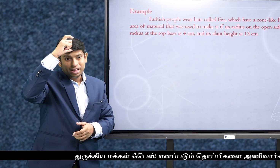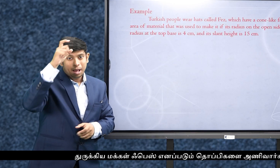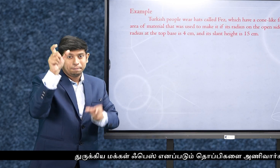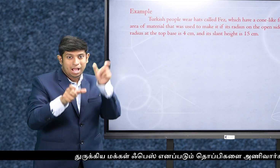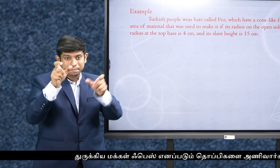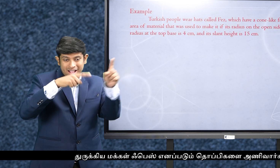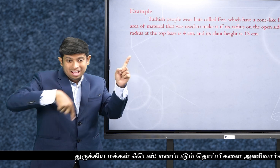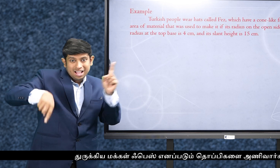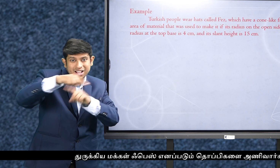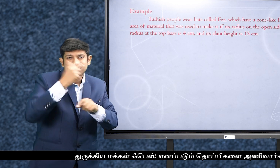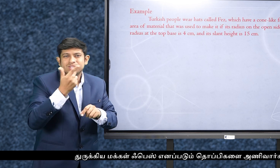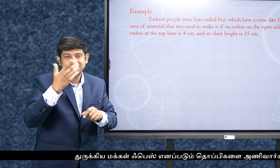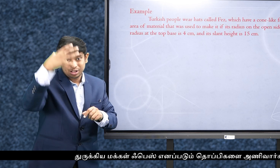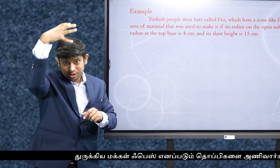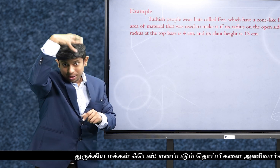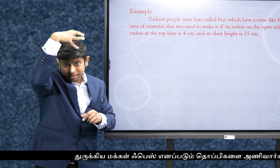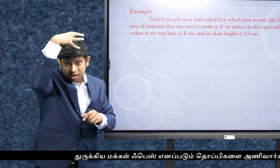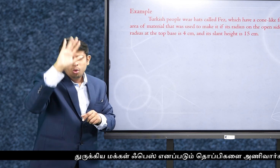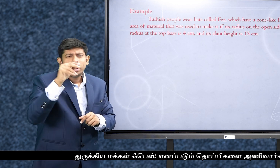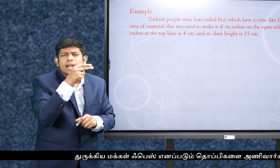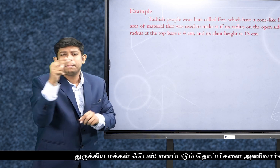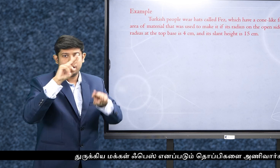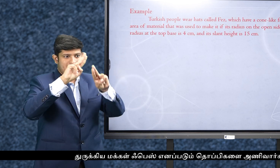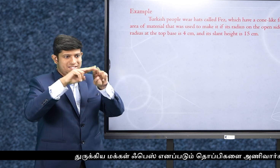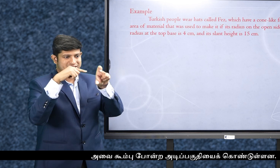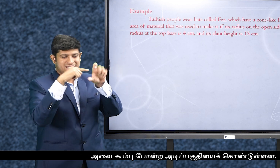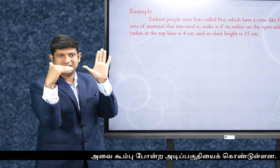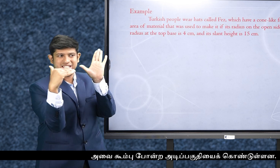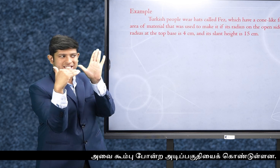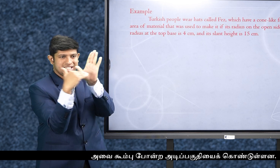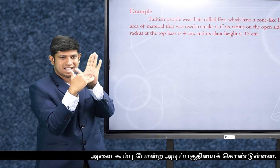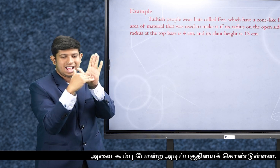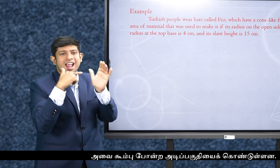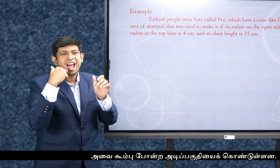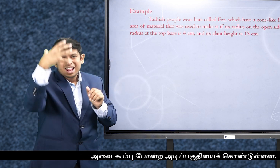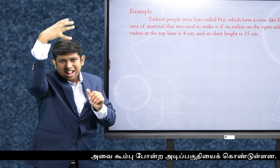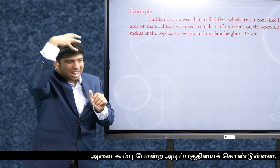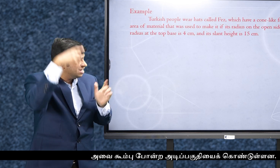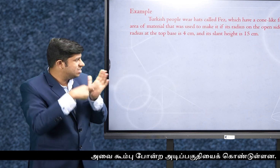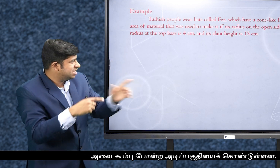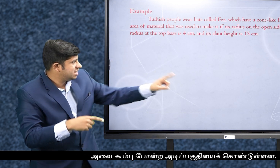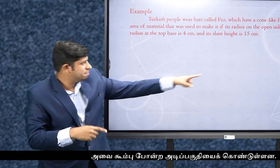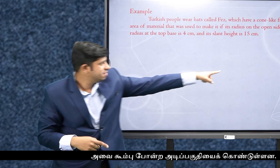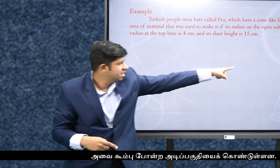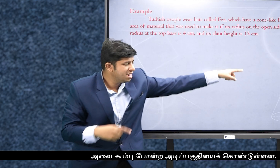துருக்கிய மக்கள் ஃபெஸ் எனப்படும் தொப்பிகளை அணிவார்கள். அவை கூம்பு போன்ற அடிக்கண்டத்தை